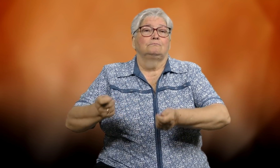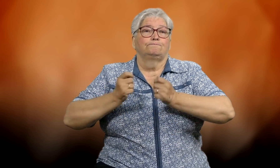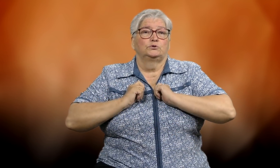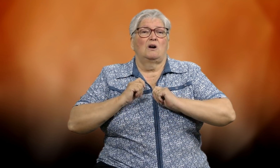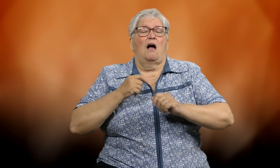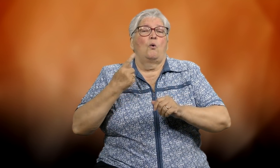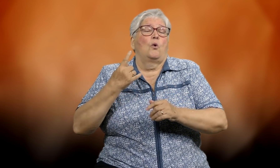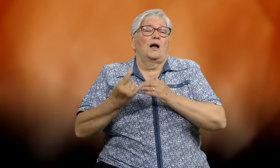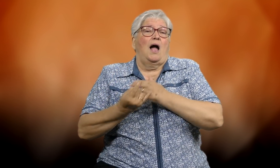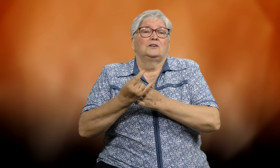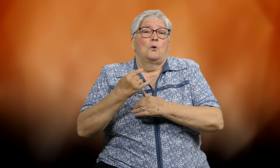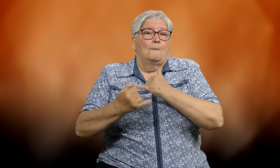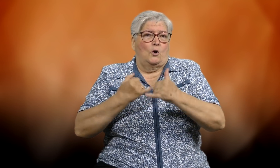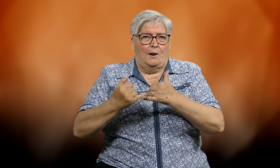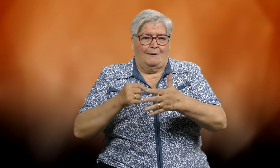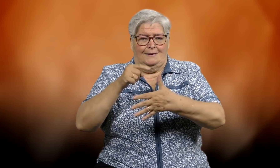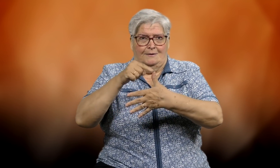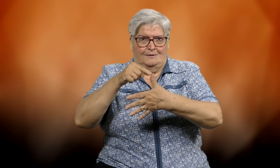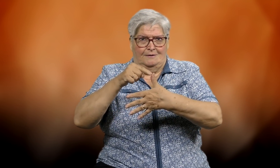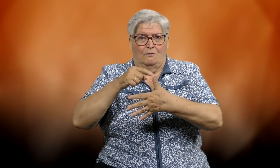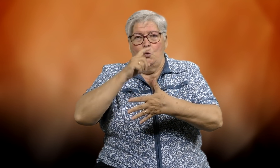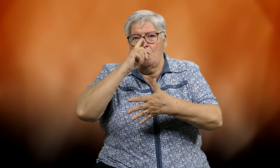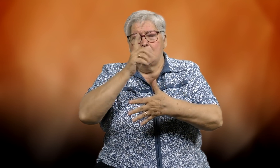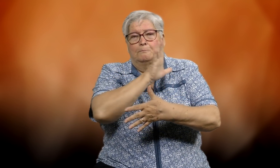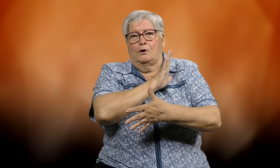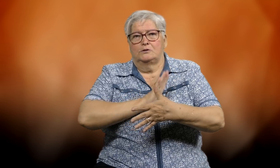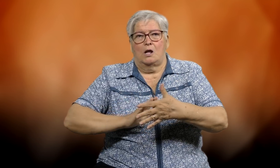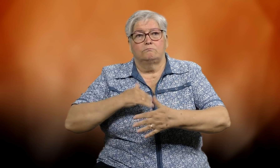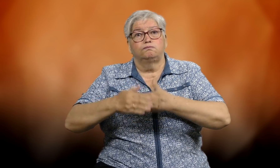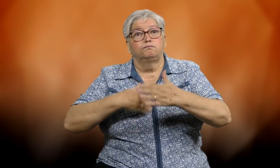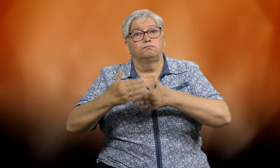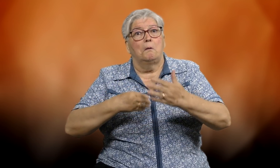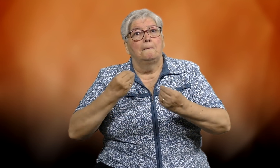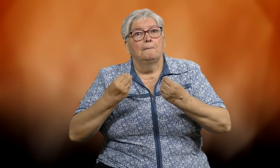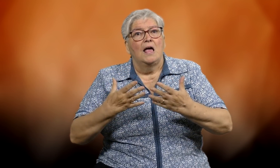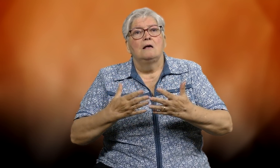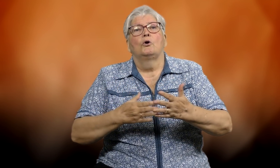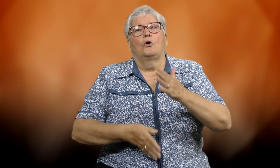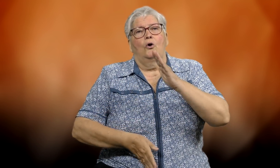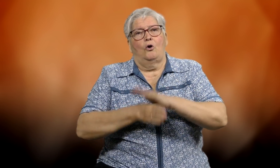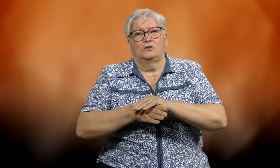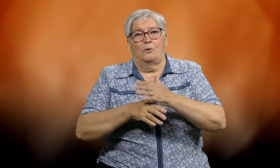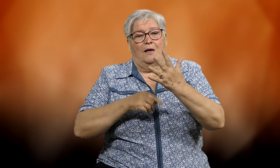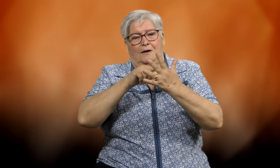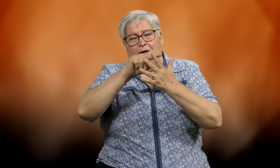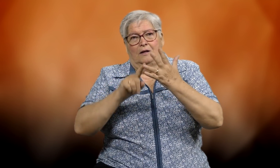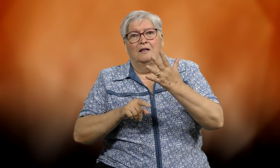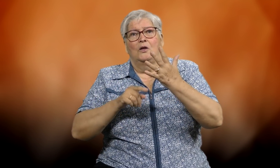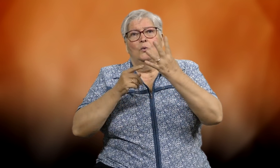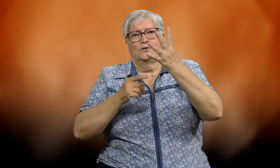va organitzar en senyor Calafell va haver un any provisional que després va tot engegar bé i per tant vaig continuar la